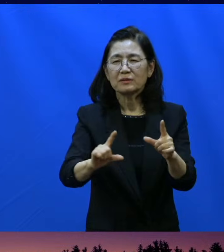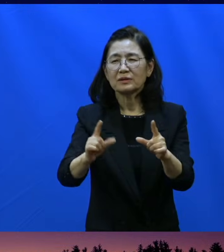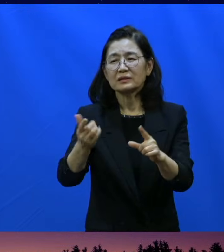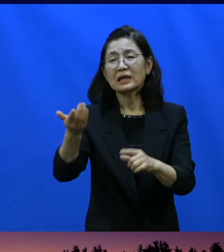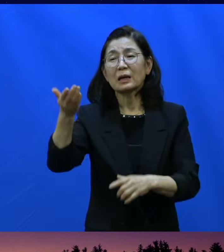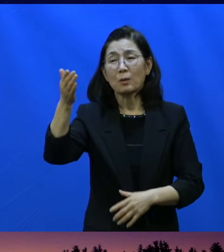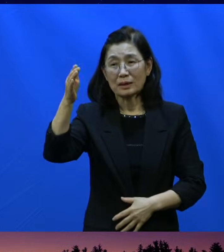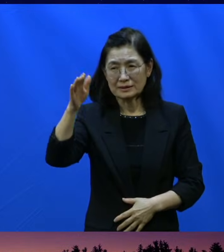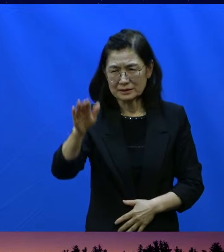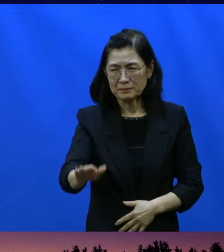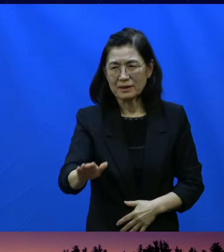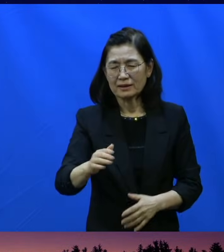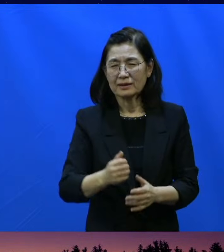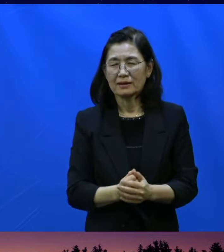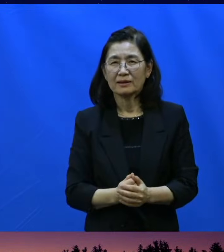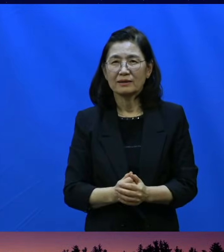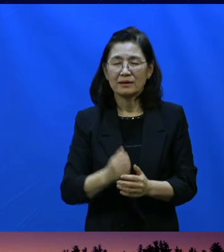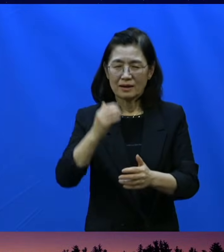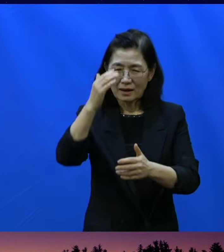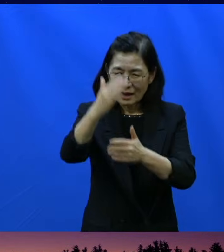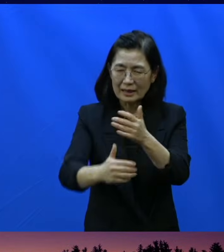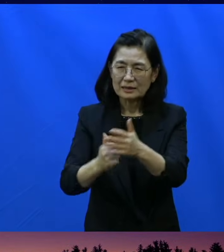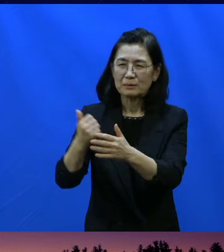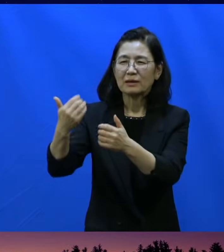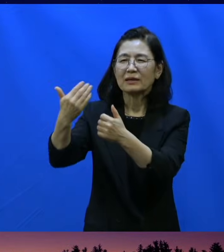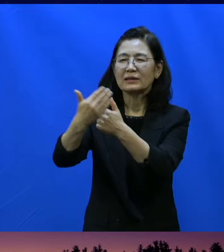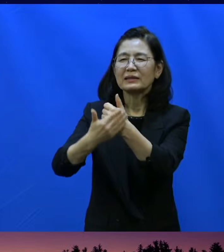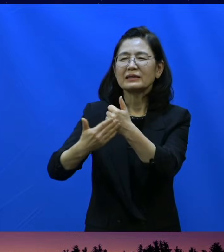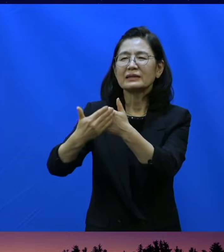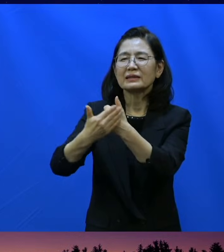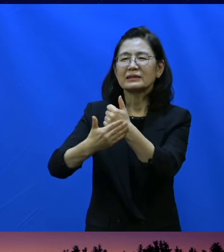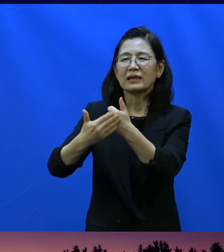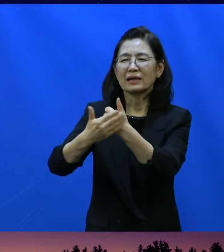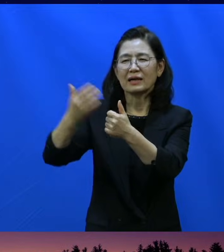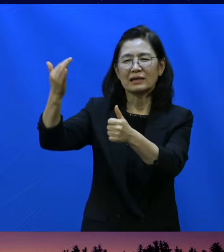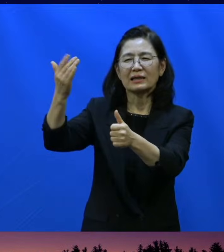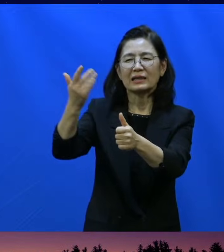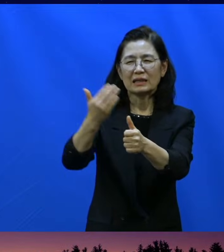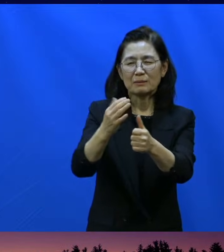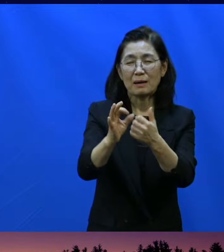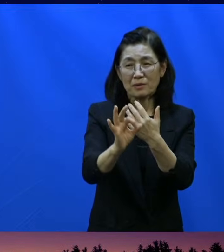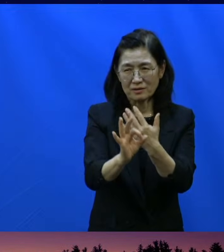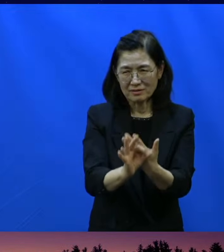없을 만큼 부끄러운 과거를 가지고 있는 사람이라 할지라도 하나님의 은혜가 임하면